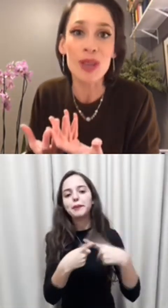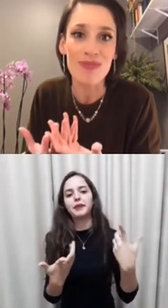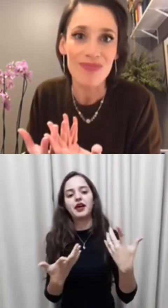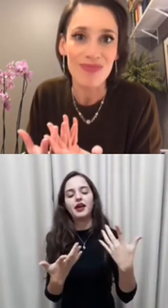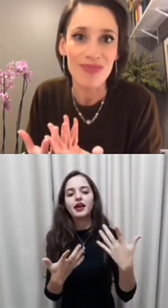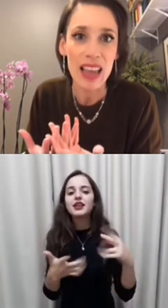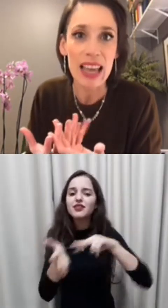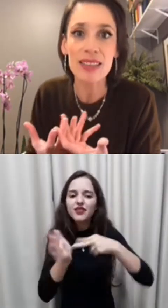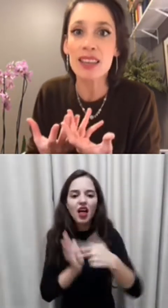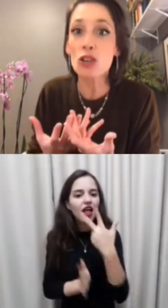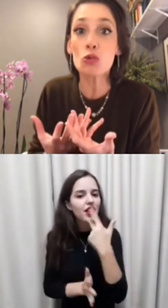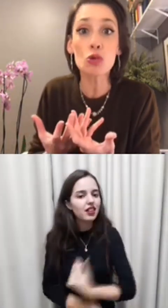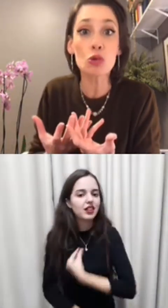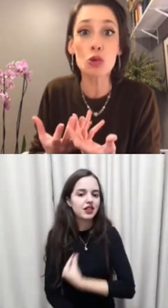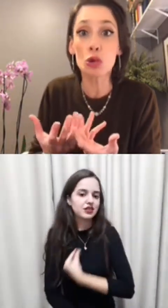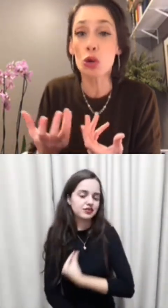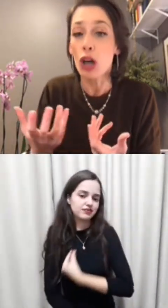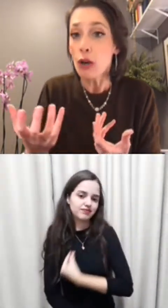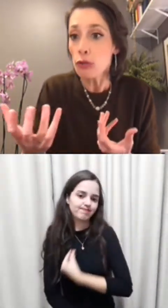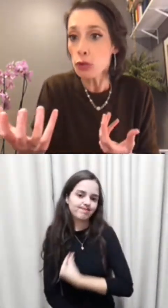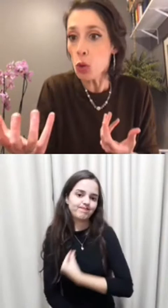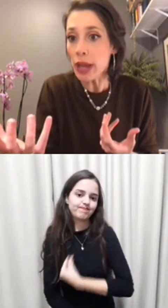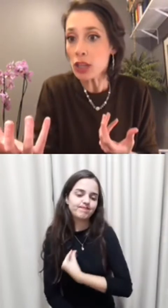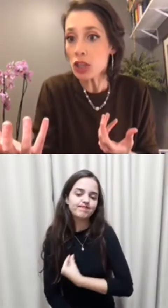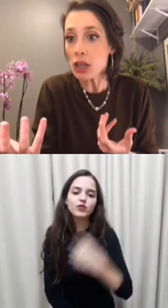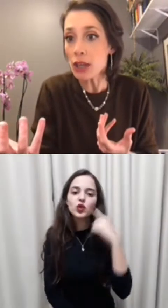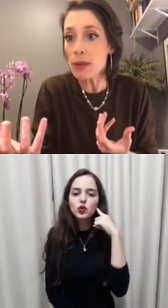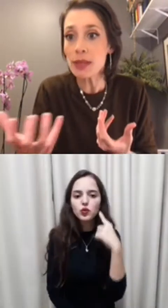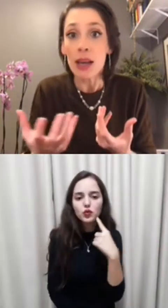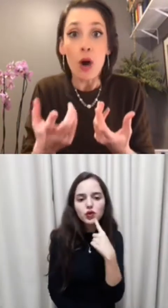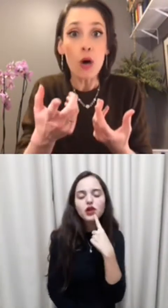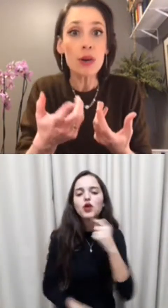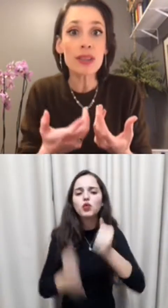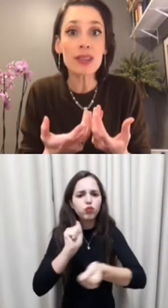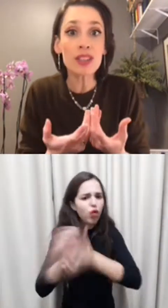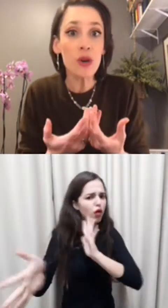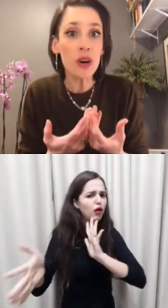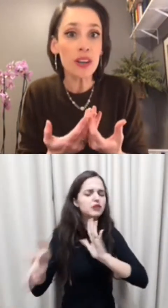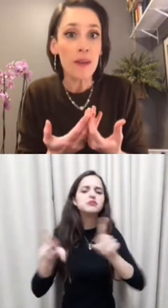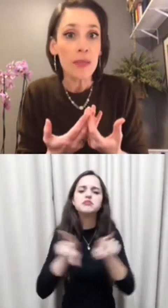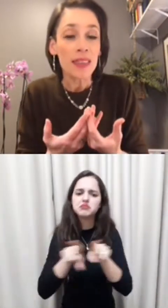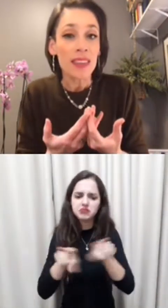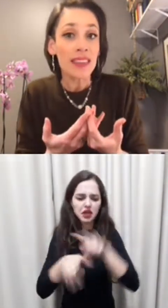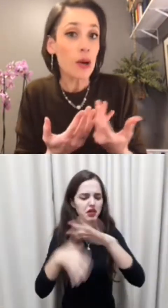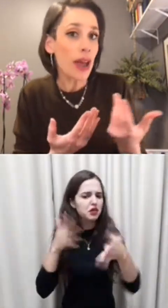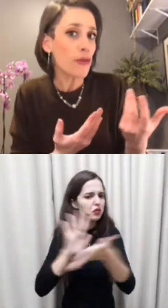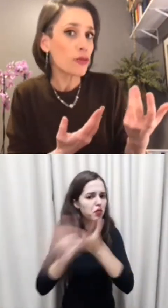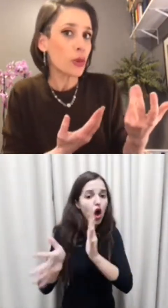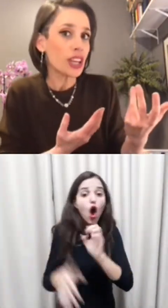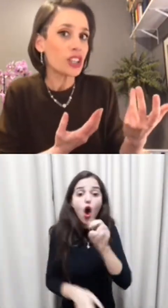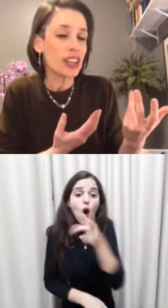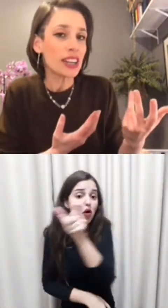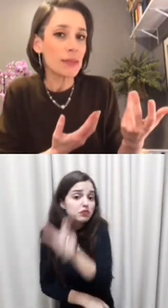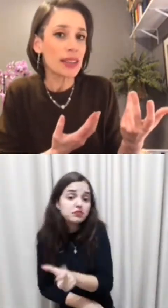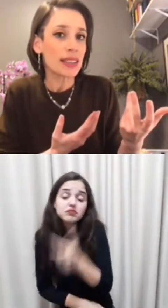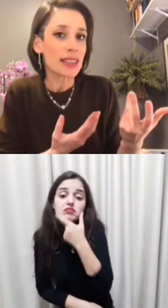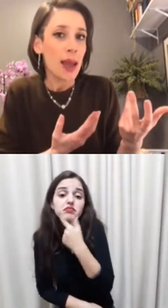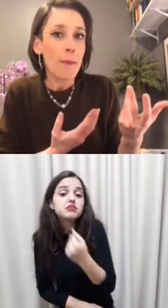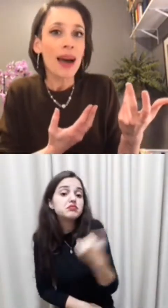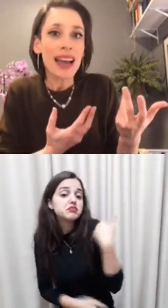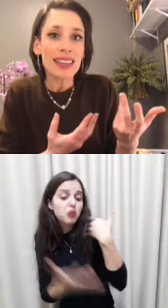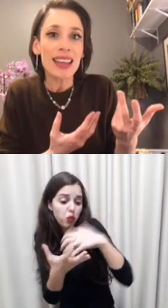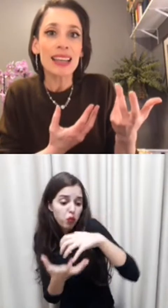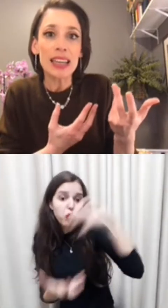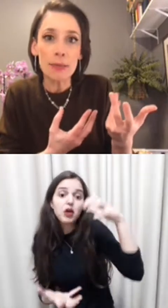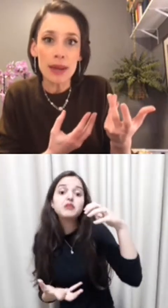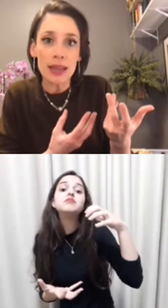vive, né? Seja um surdo fluente em Libras, ou esse senhor não é fluente em Libras,